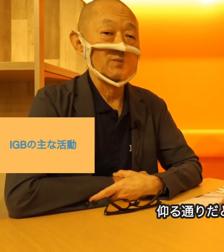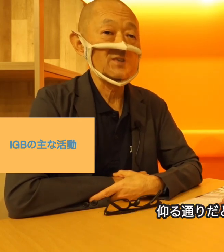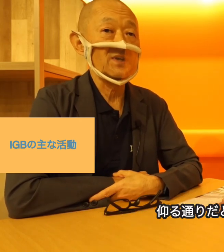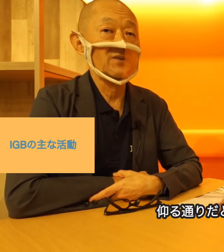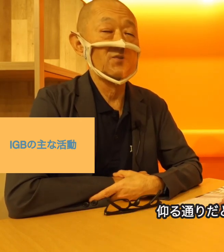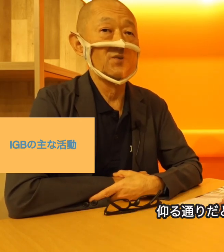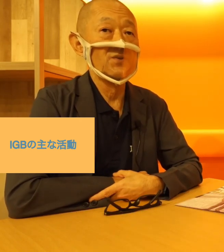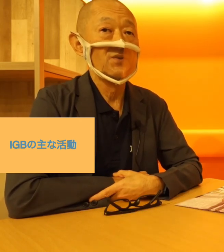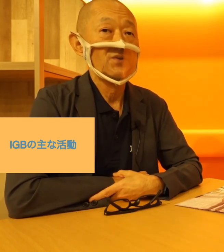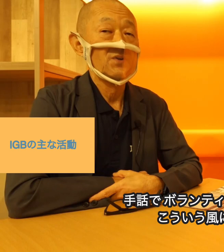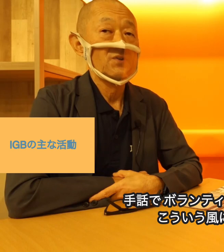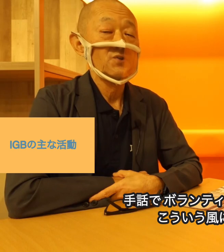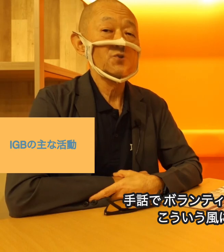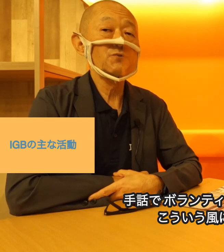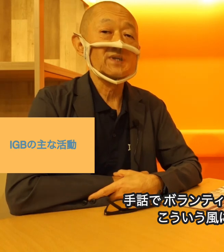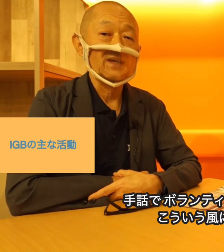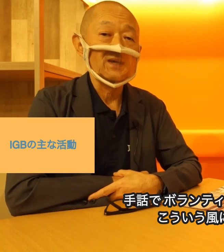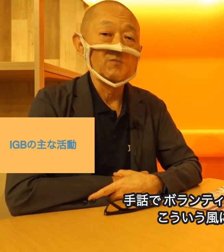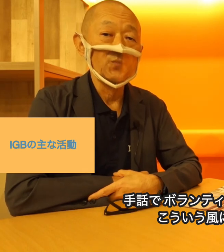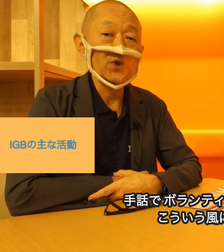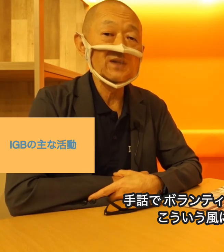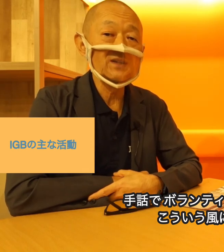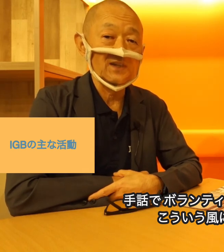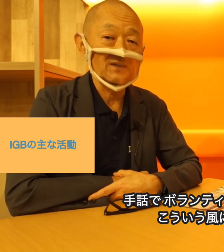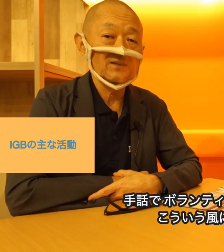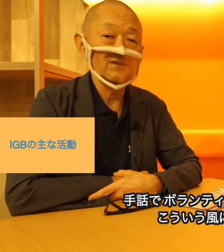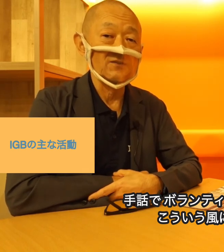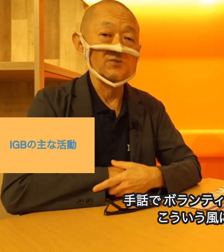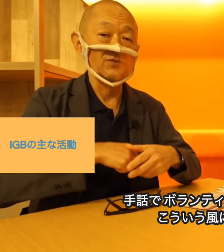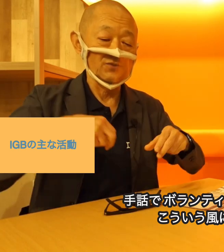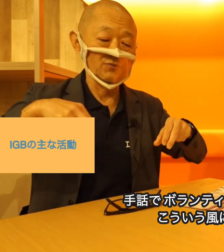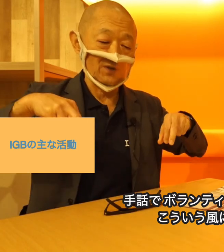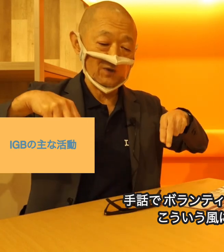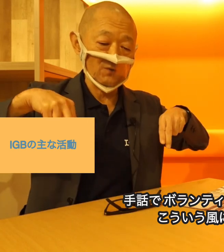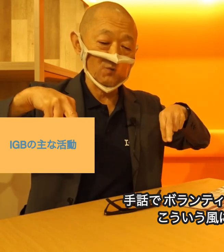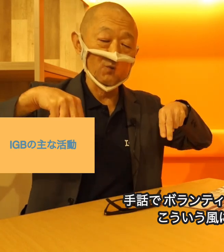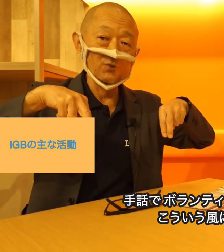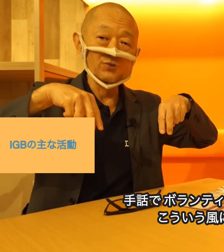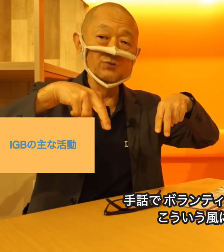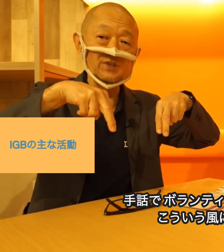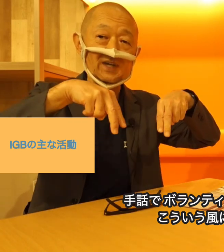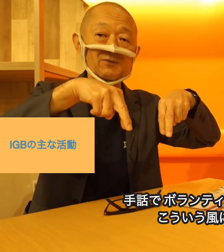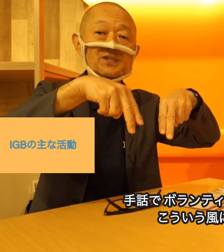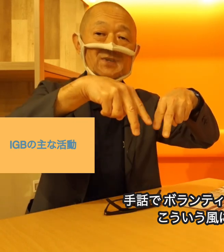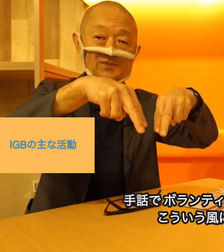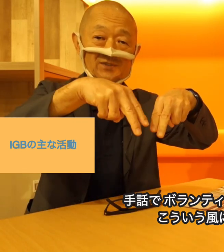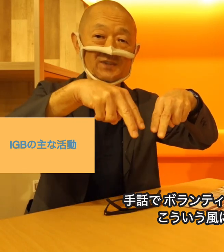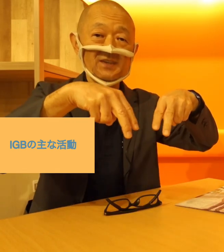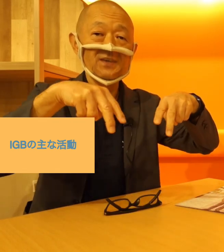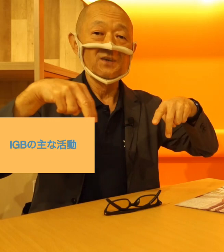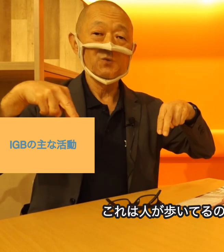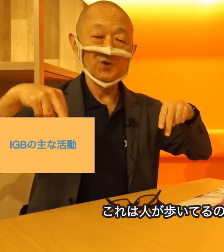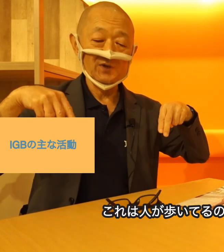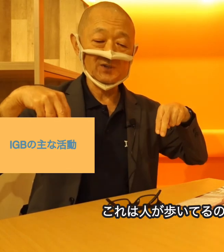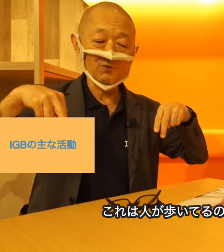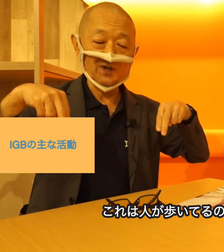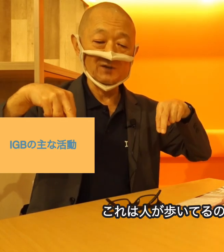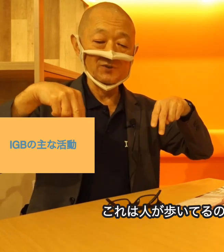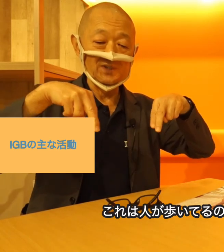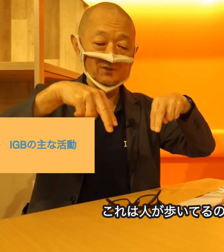います。手話でボランティアっていう手話はこういうふうに表します。これは人が歩いている